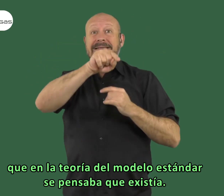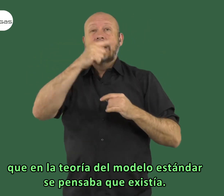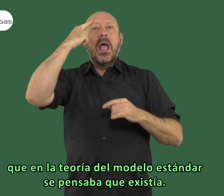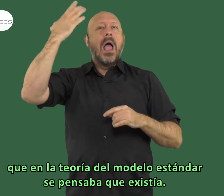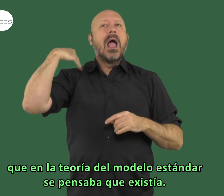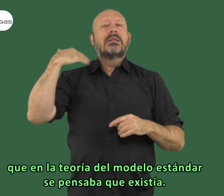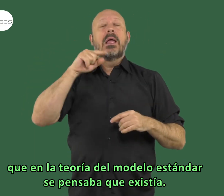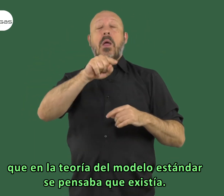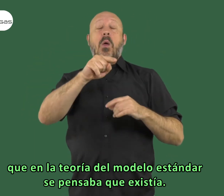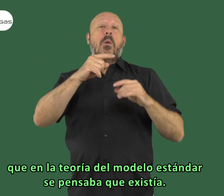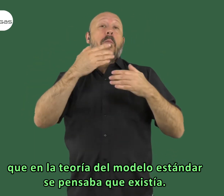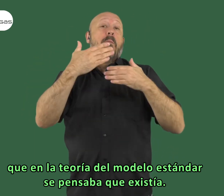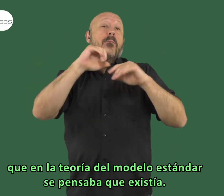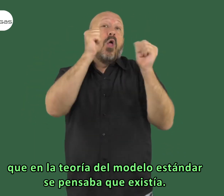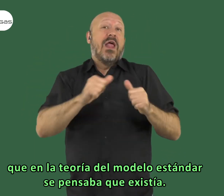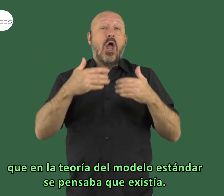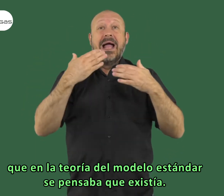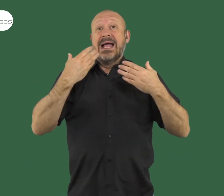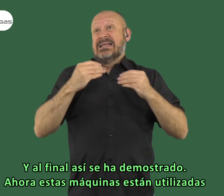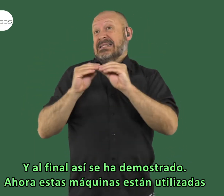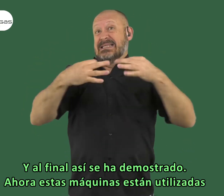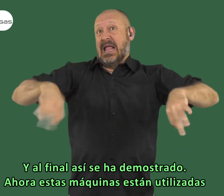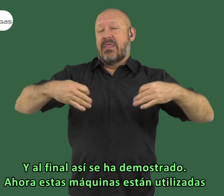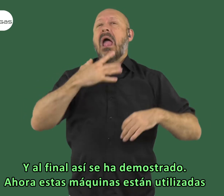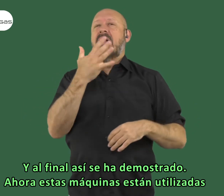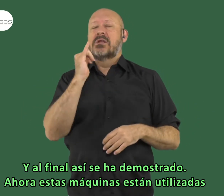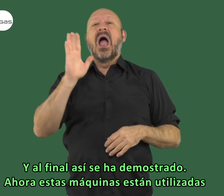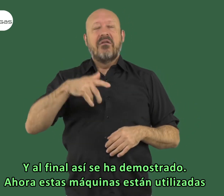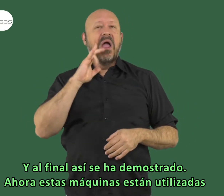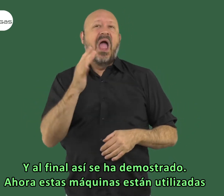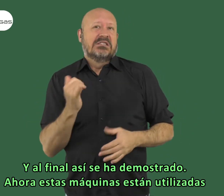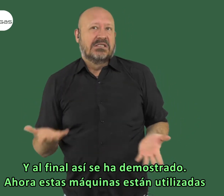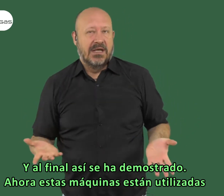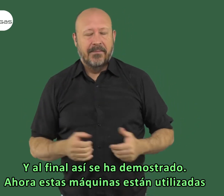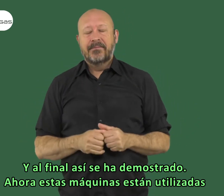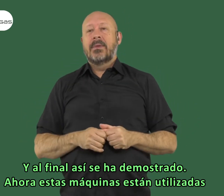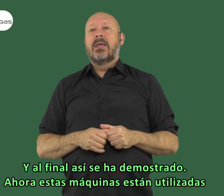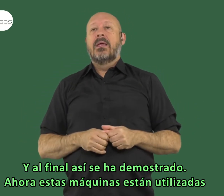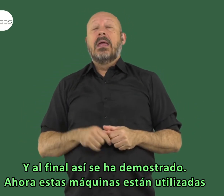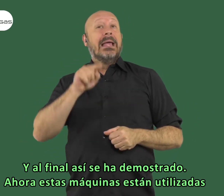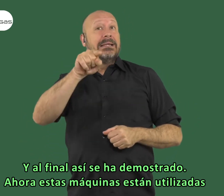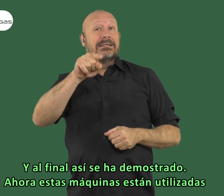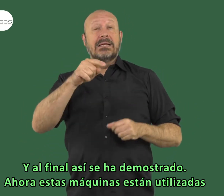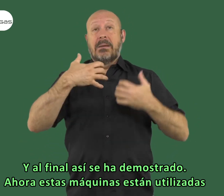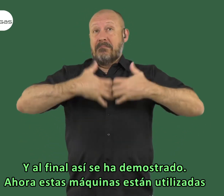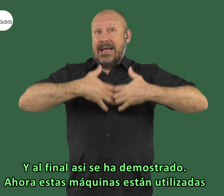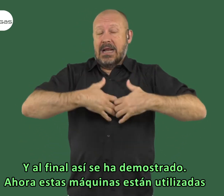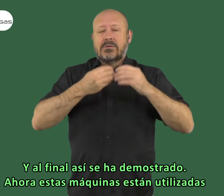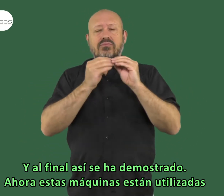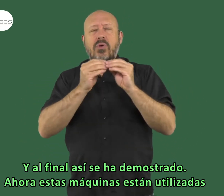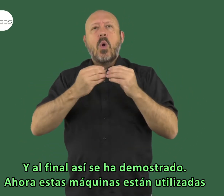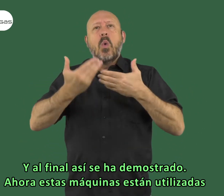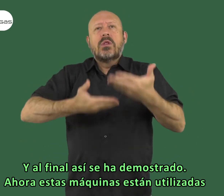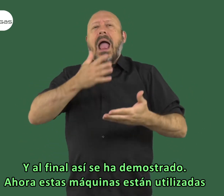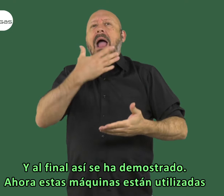estándar se pensaba que existía y en el final han demostrado que existía. Después